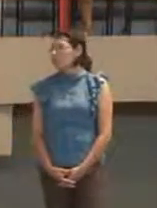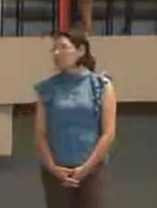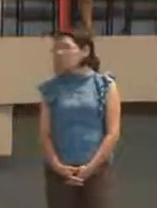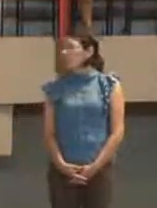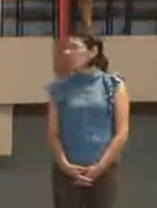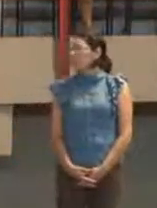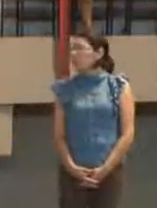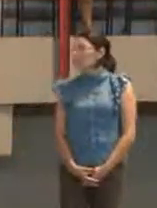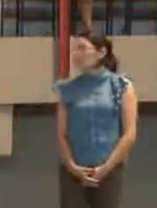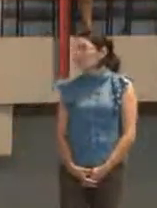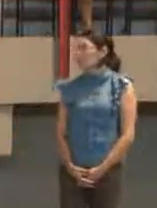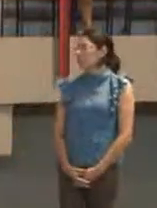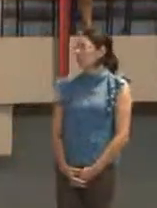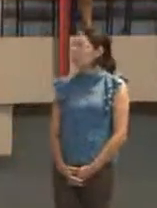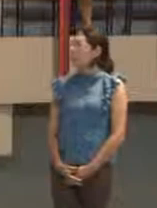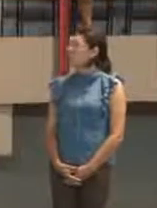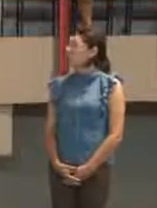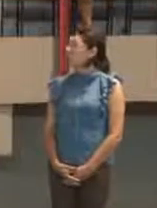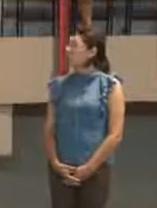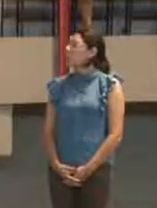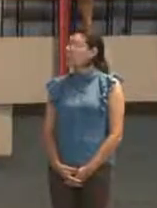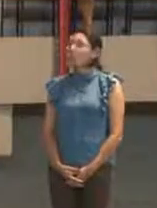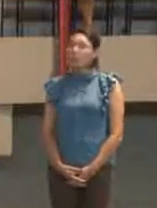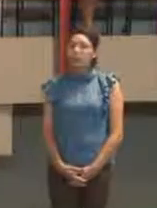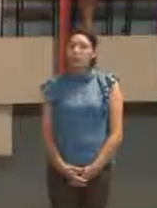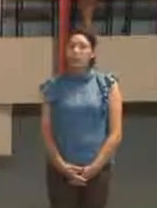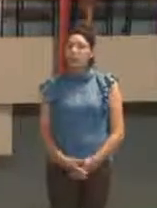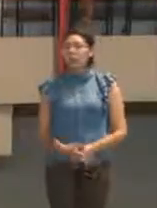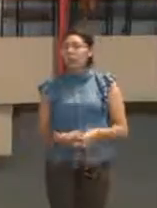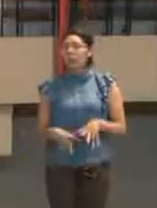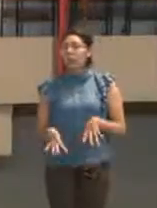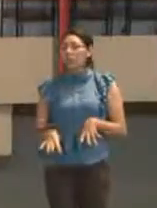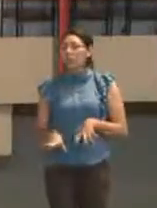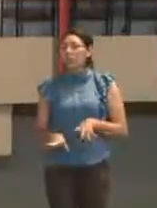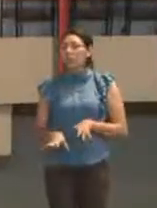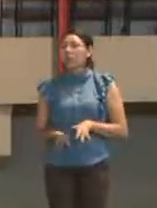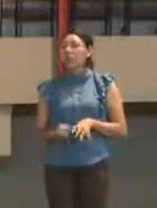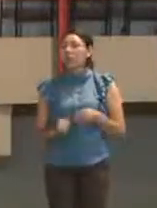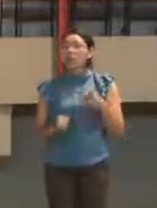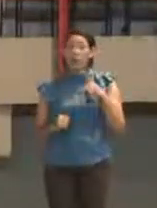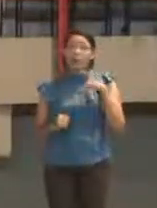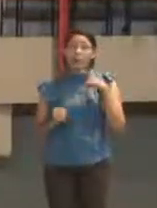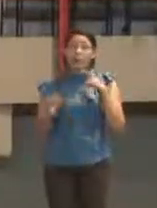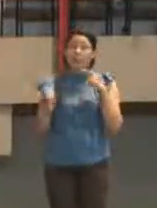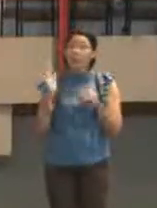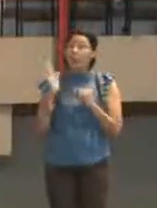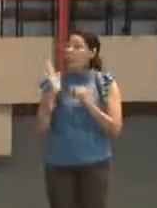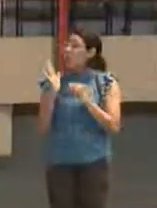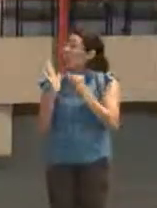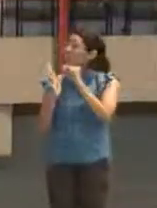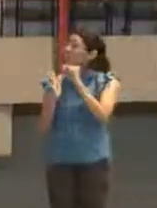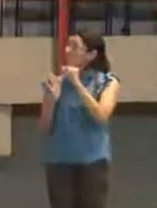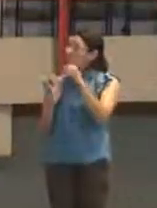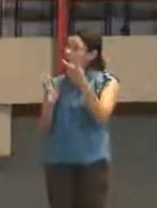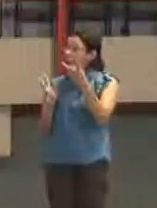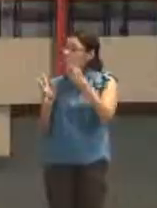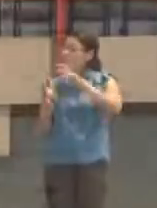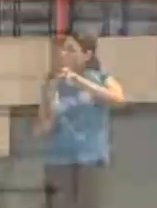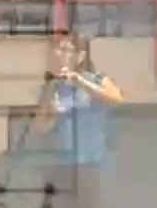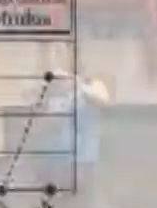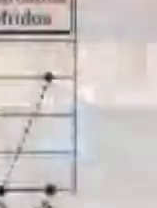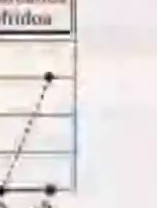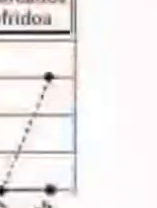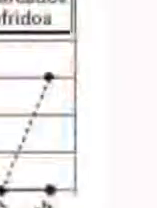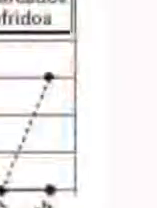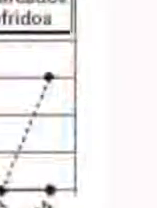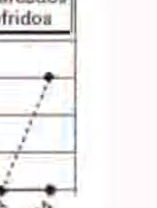É esse pontinho que vocês estão falando, né? Beleza, galera, esse pontinho aqui, ó, ela percebeu ali, o colega